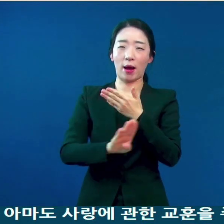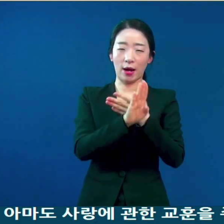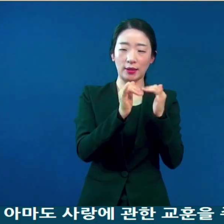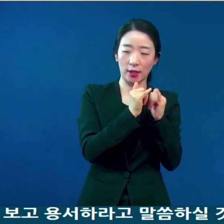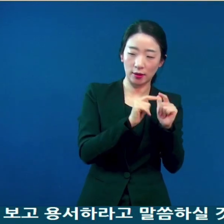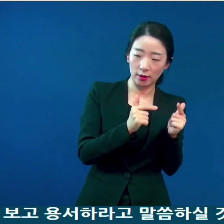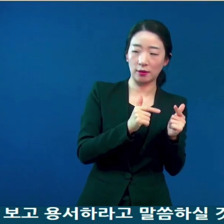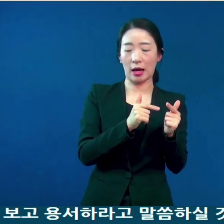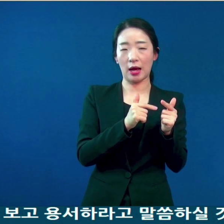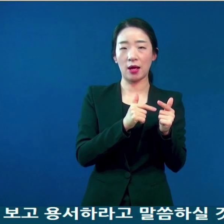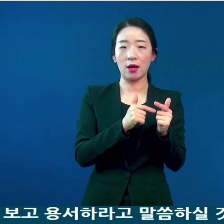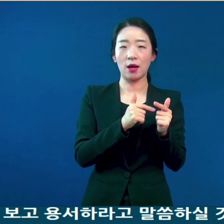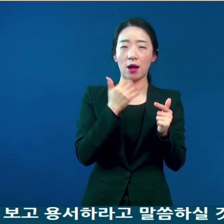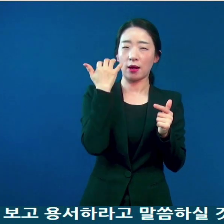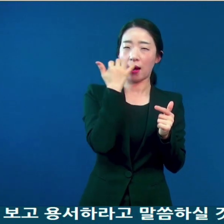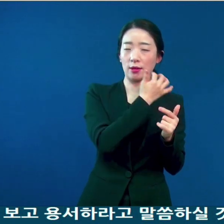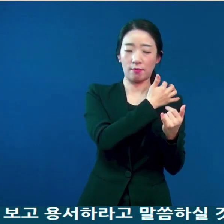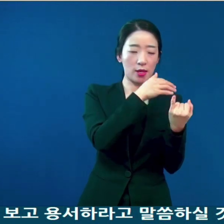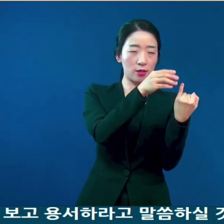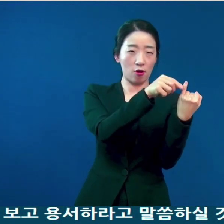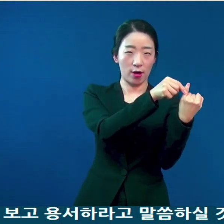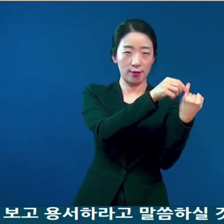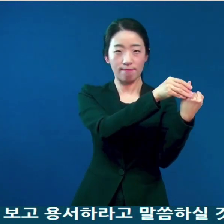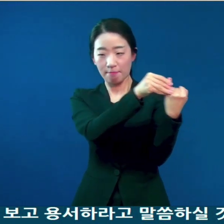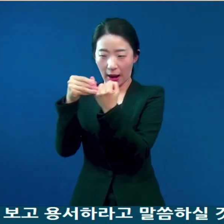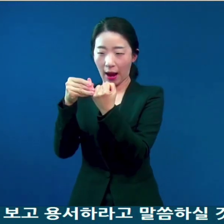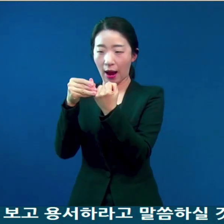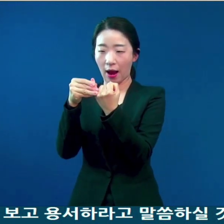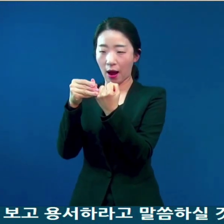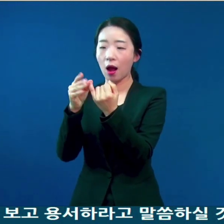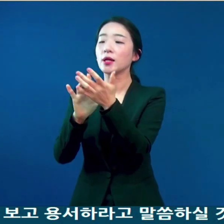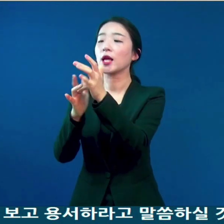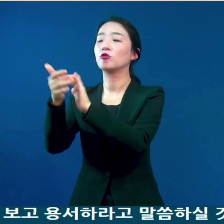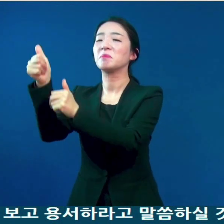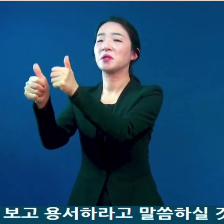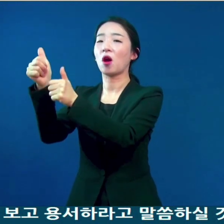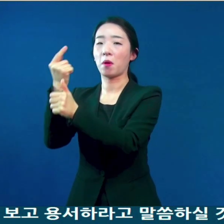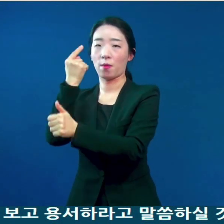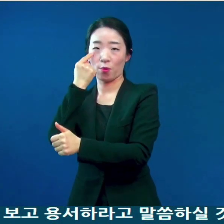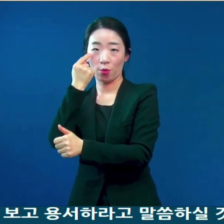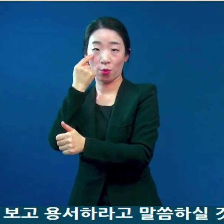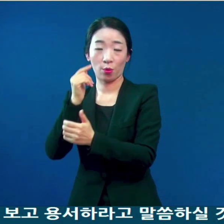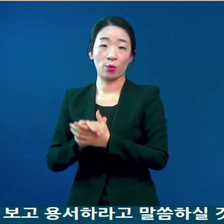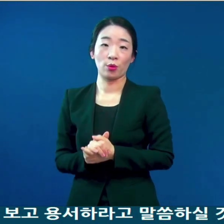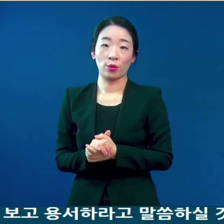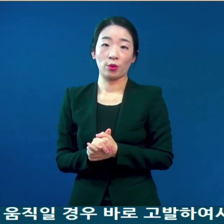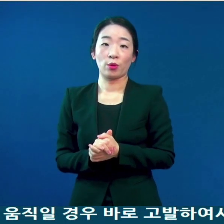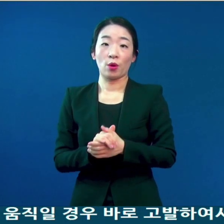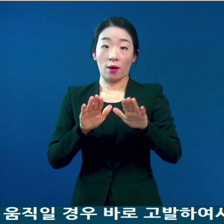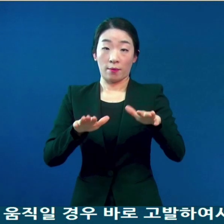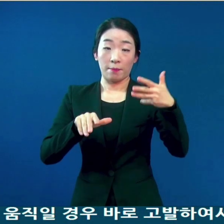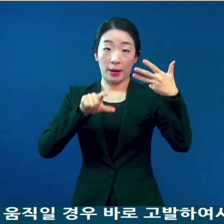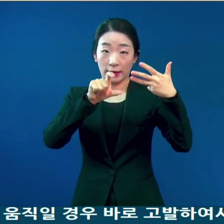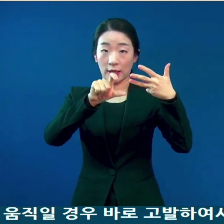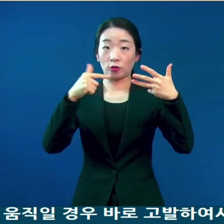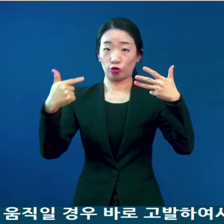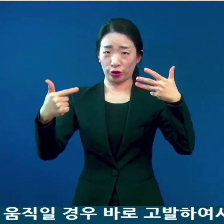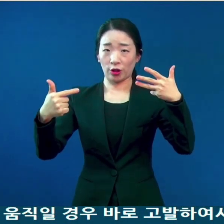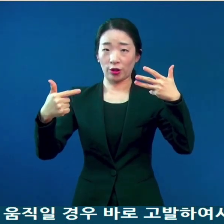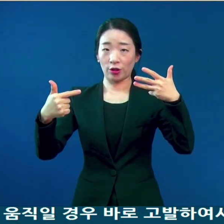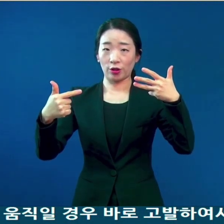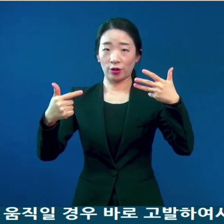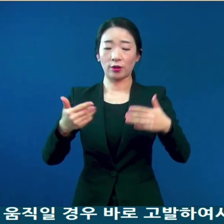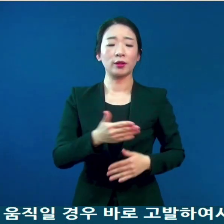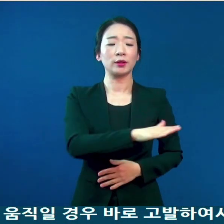간음하던 현장에서 붙들린 여인을 데리고 온 것이죠. 6절을 한번 보시기 바랍니다. 6절을 보시면